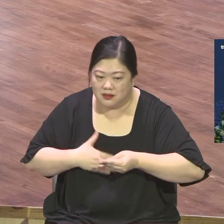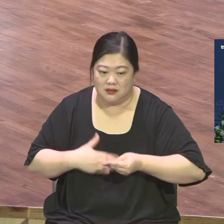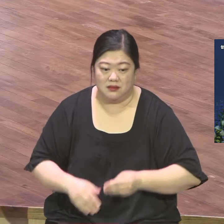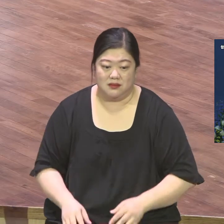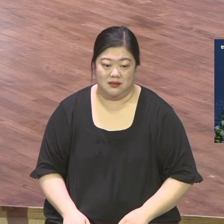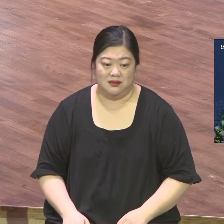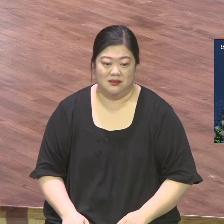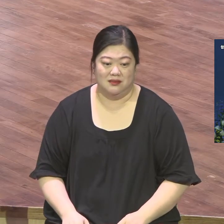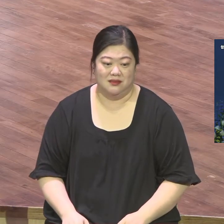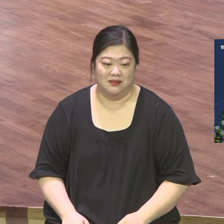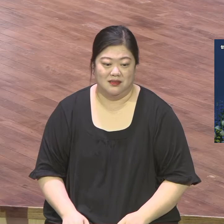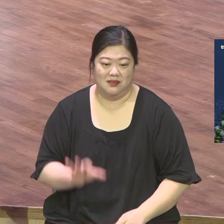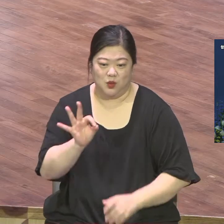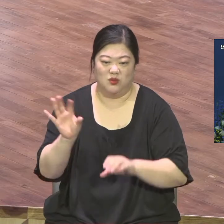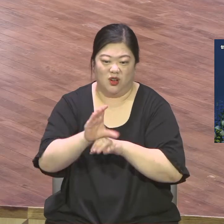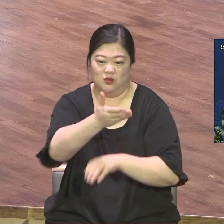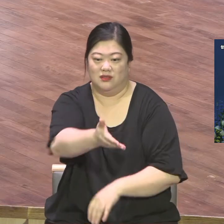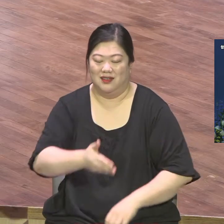그게 마지막 말이에요.